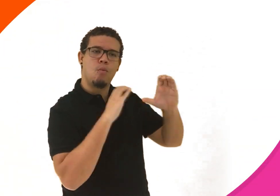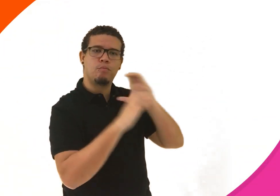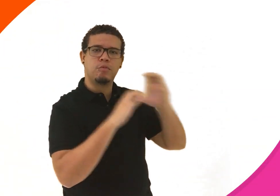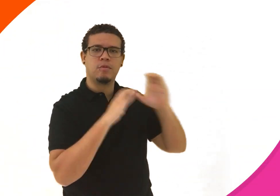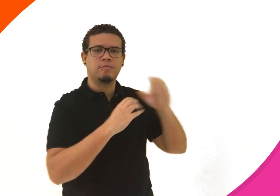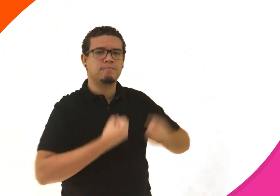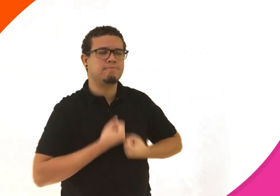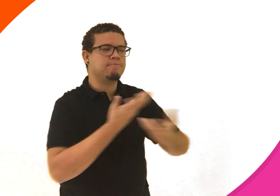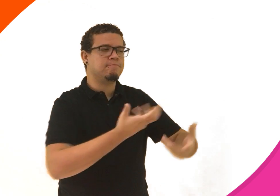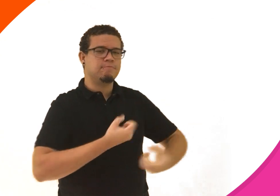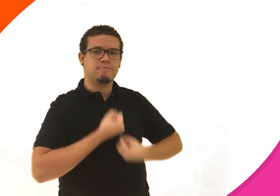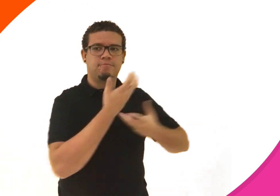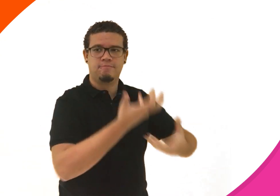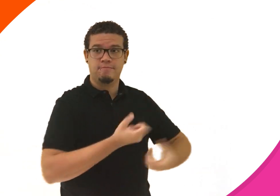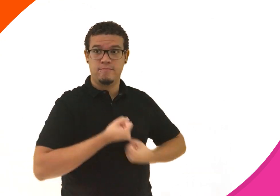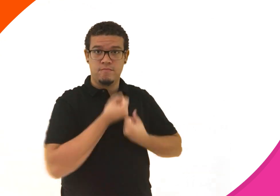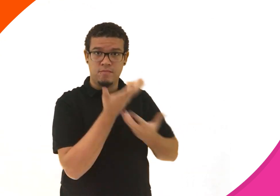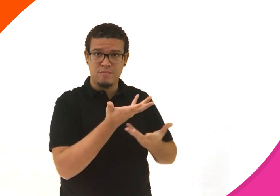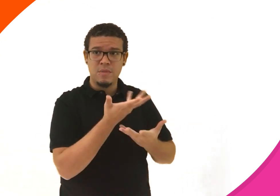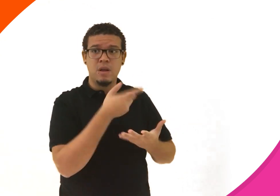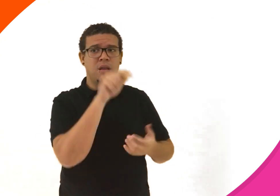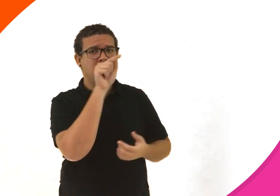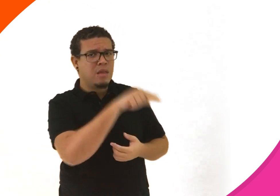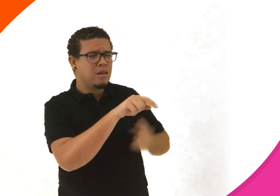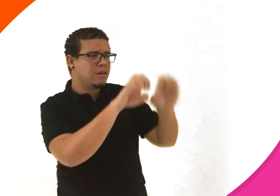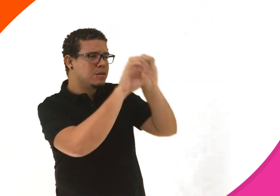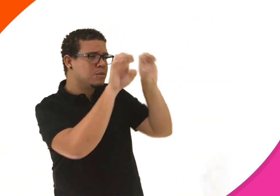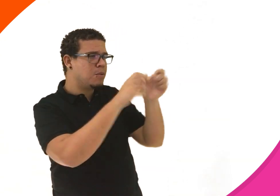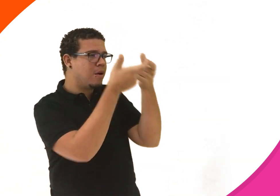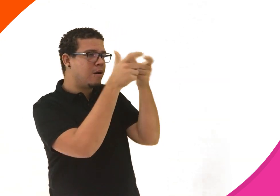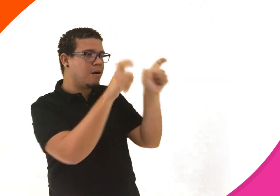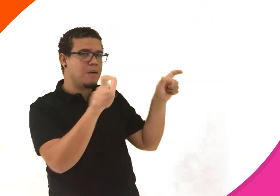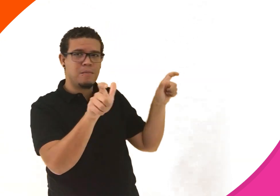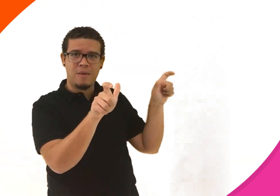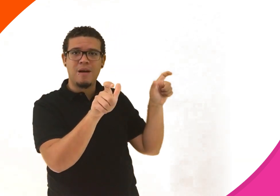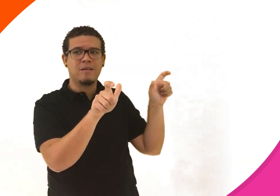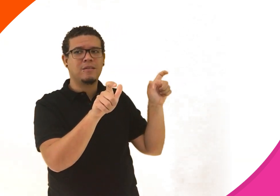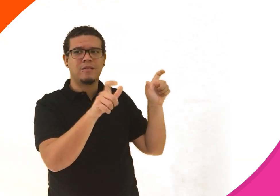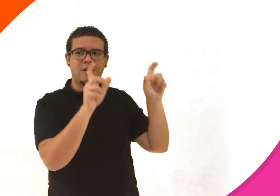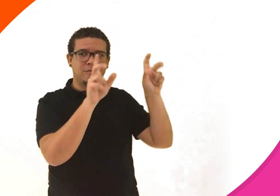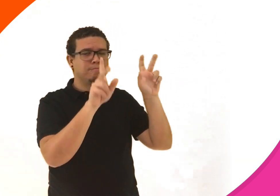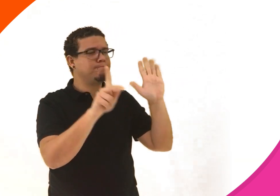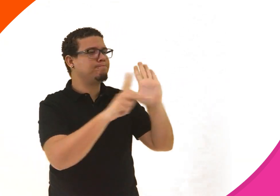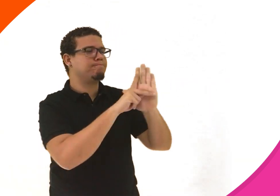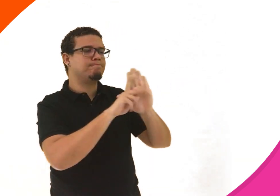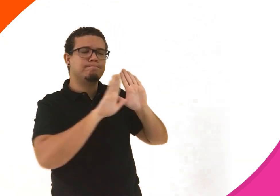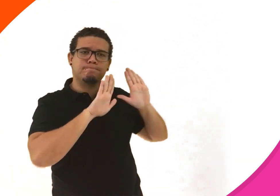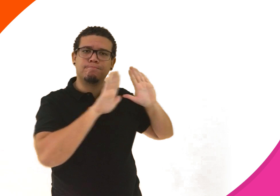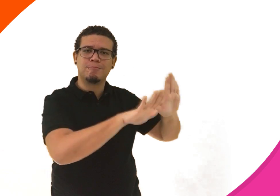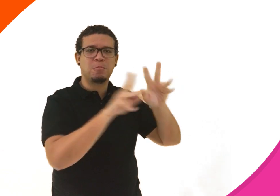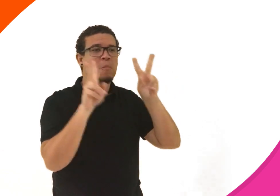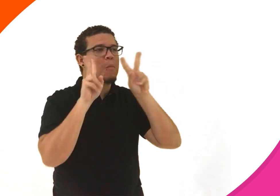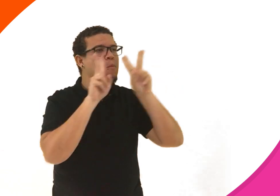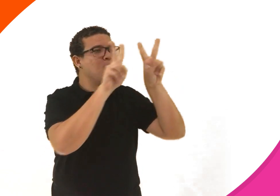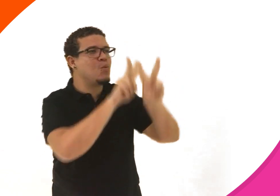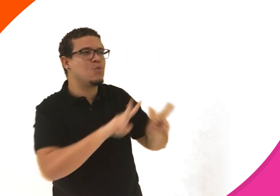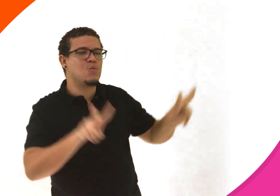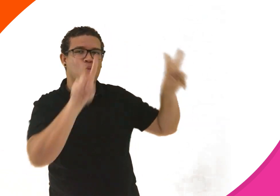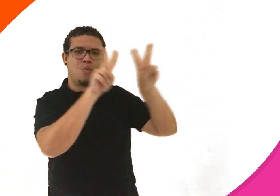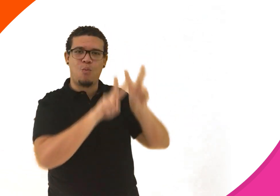A língua de sinais é considerada como uma forma de comunicação e expressão,